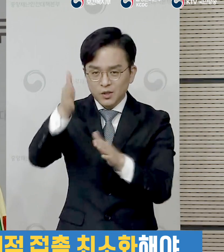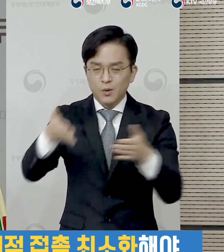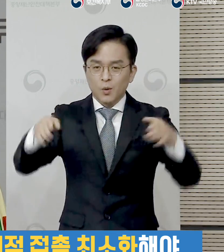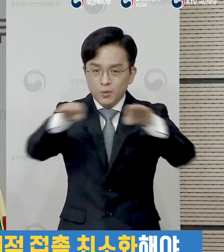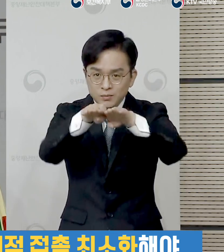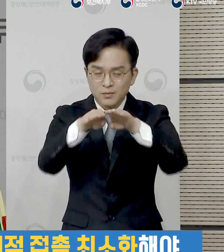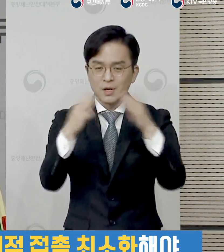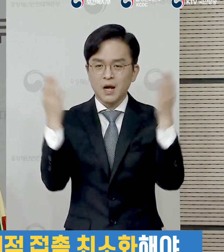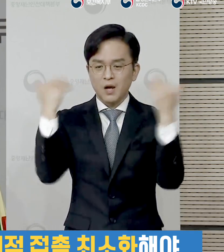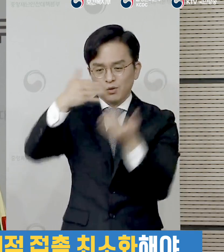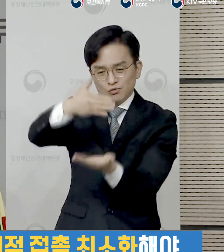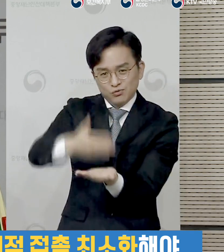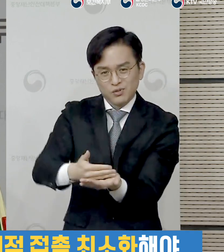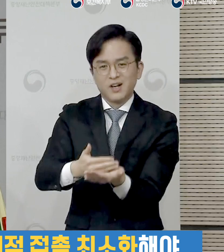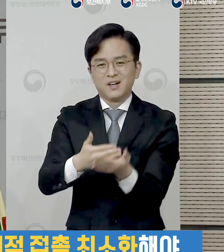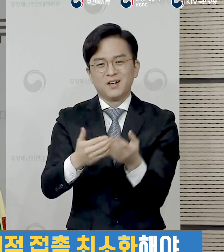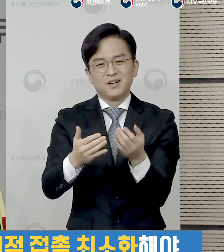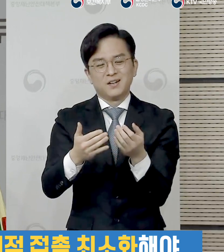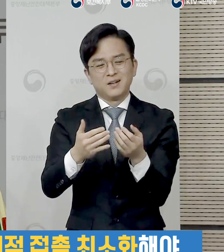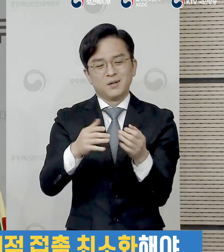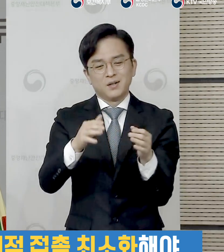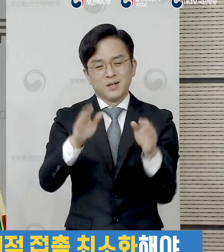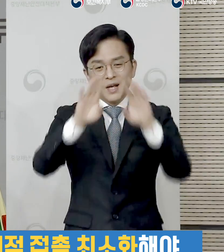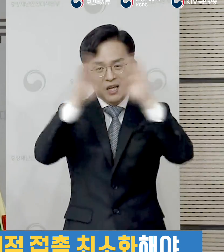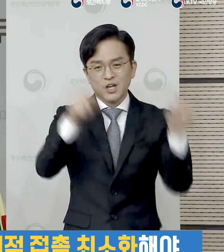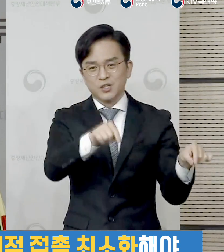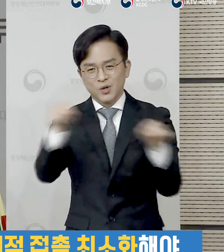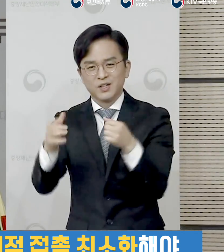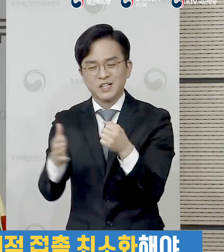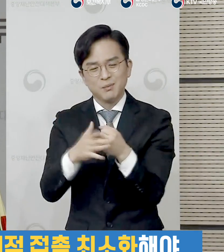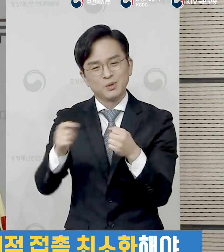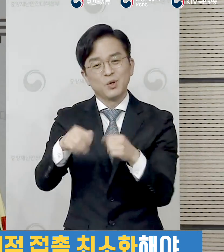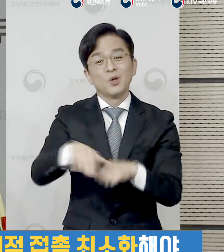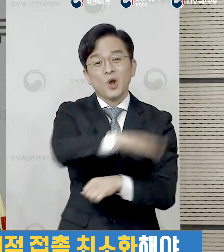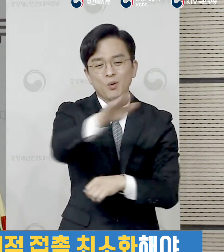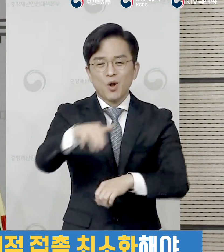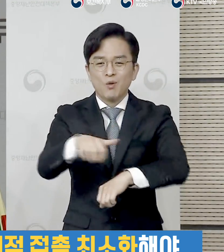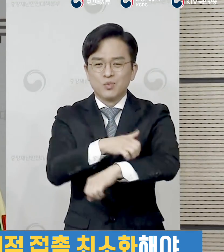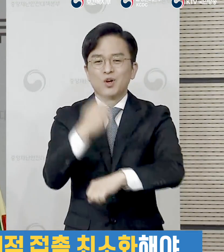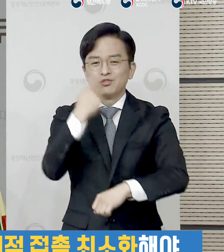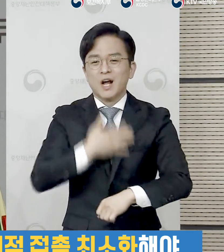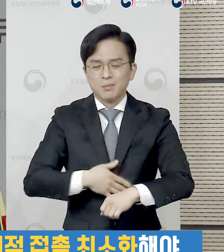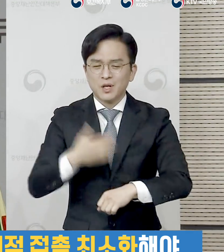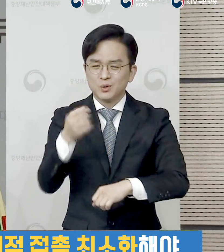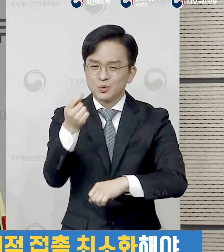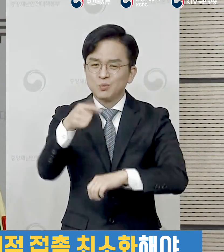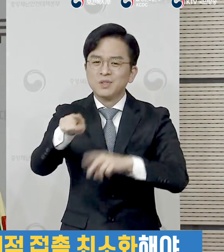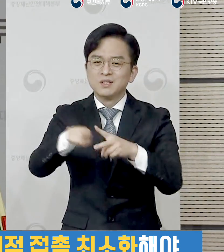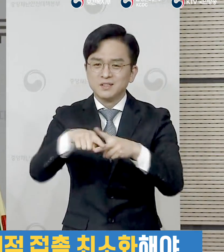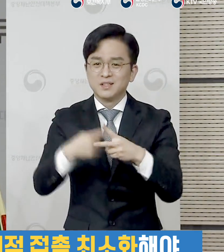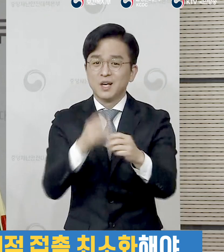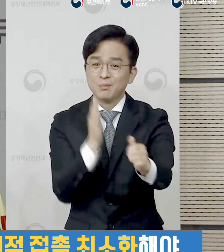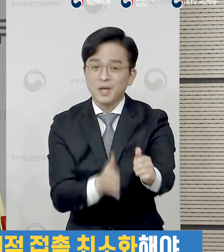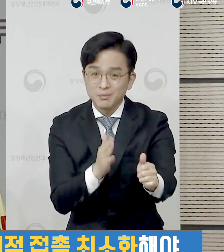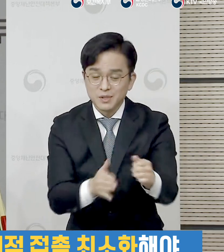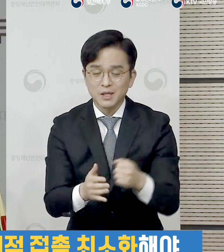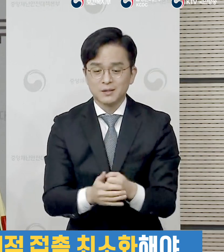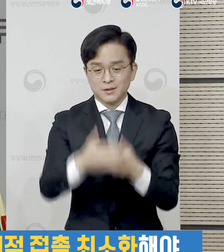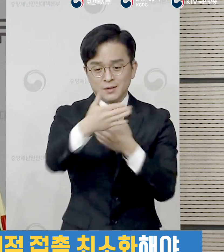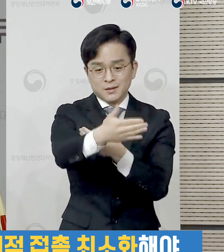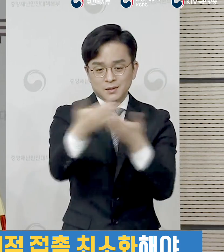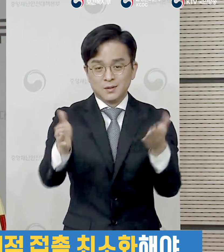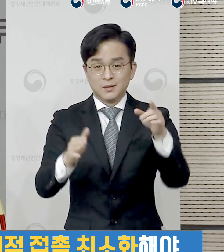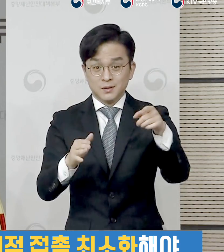휴원, 휴교로 불편을 끼쳐드려 송구스러우나 양해하여 주시기 바랍니다. 밀폐된 장소에서 많은